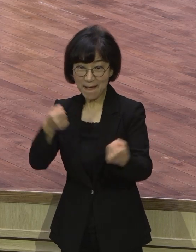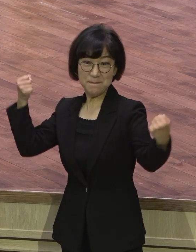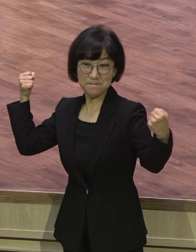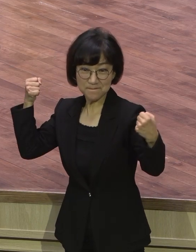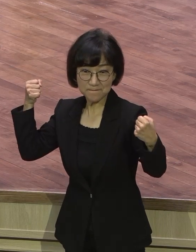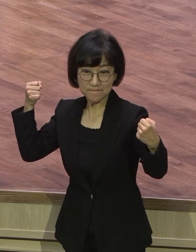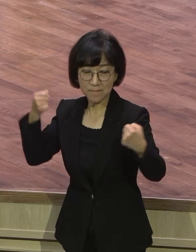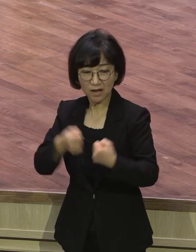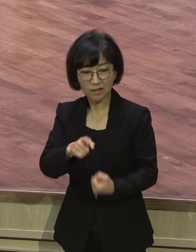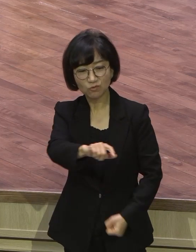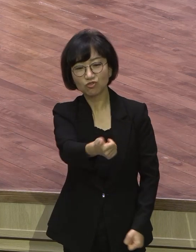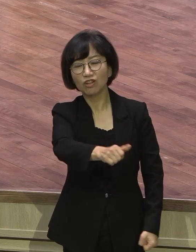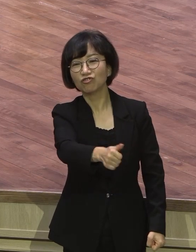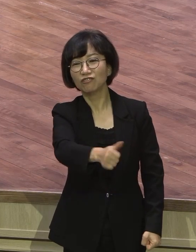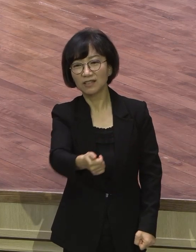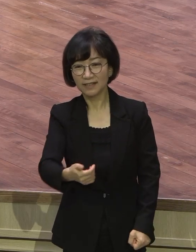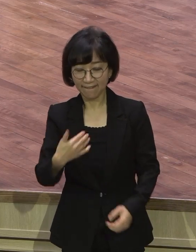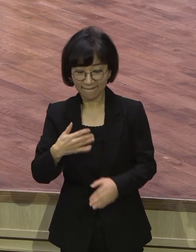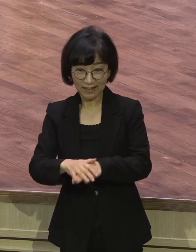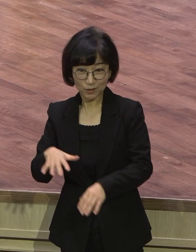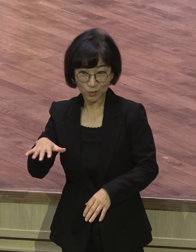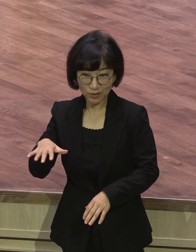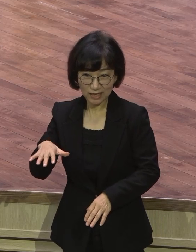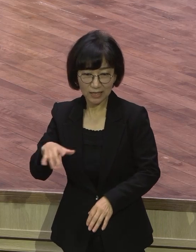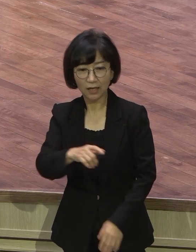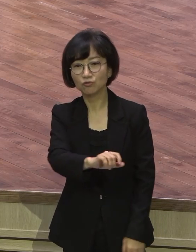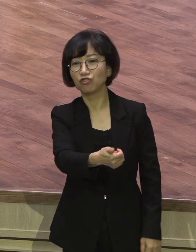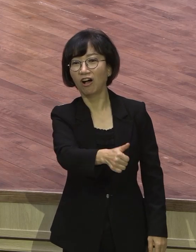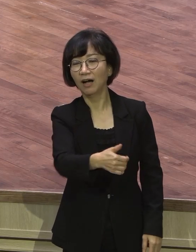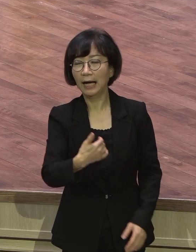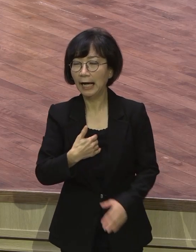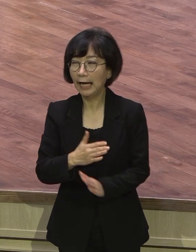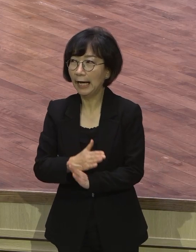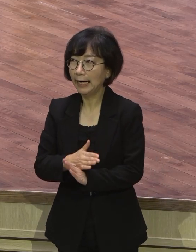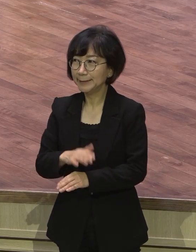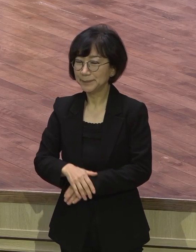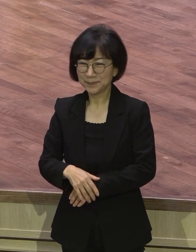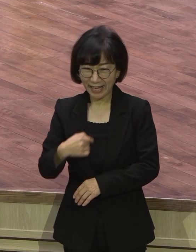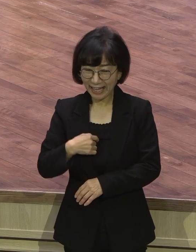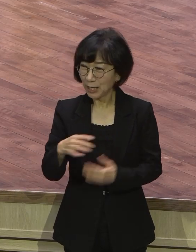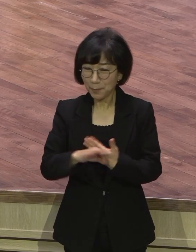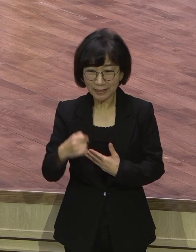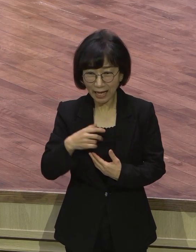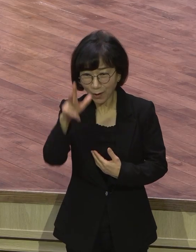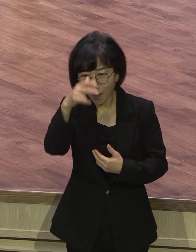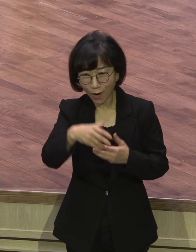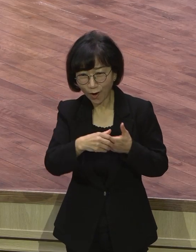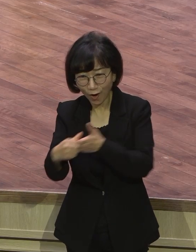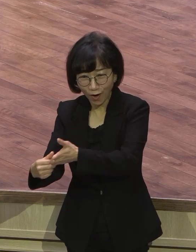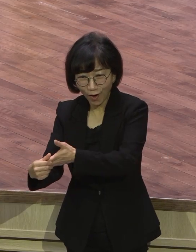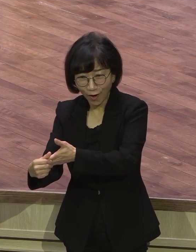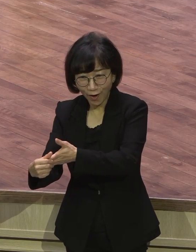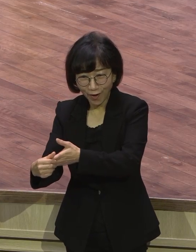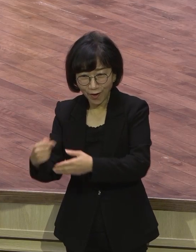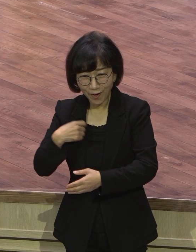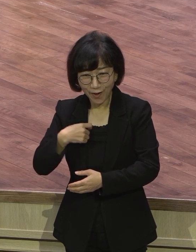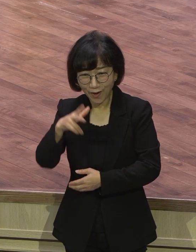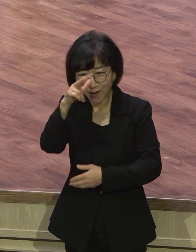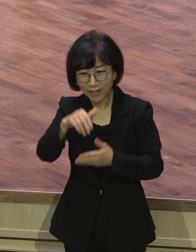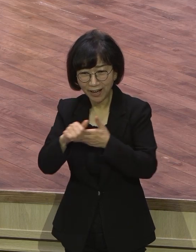같아요. 내가 손을 한번 봤다 하면 문제가 날 것 같아 병원에 가든지 경찰서 가야 돼요. 죄송한